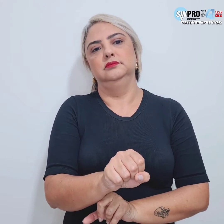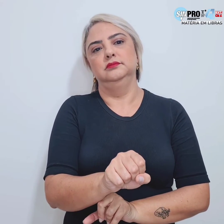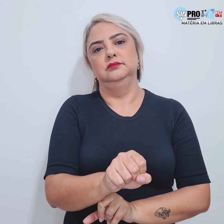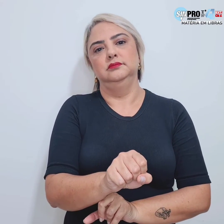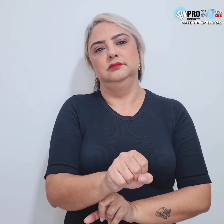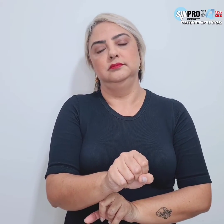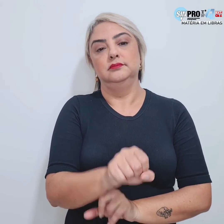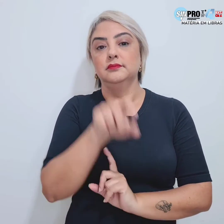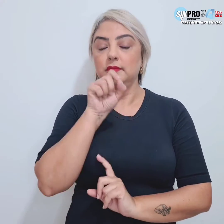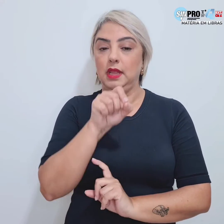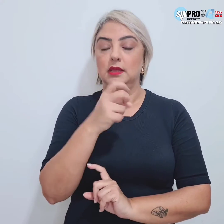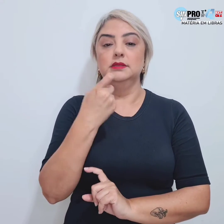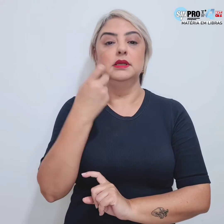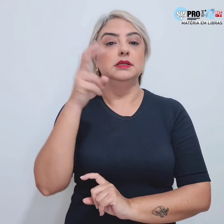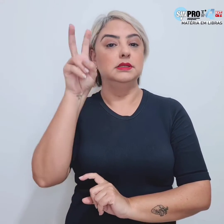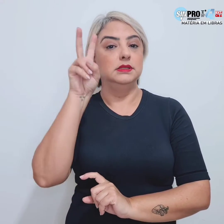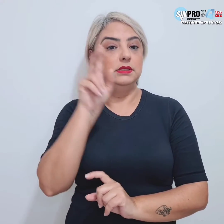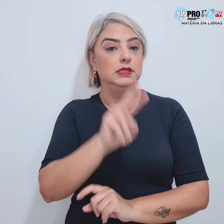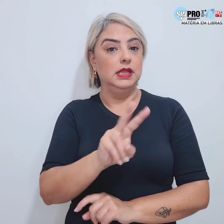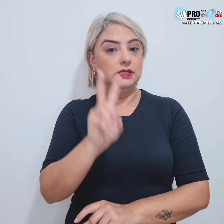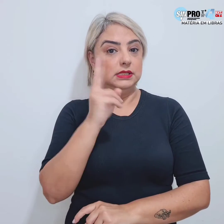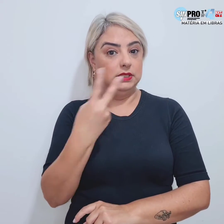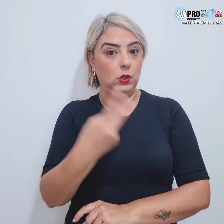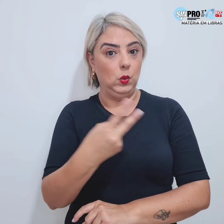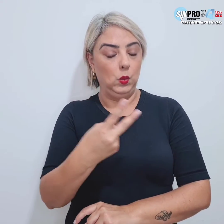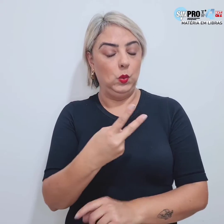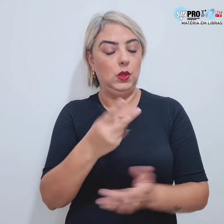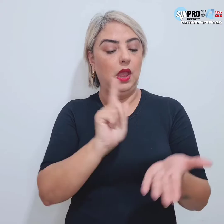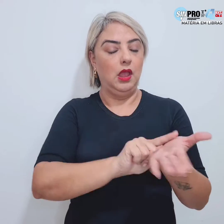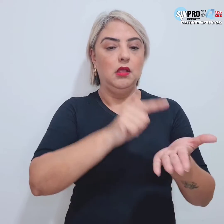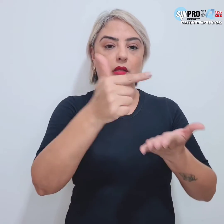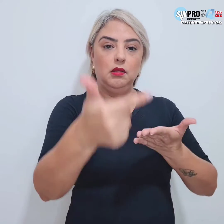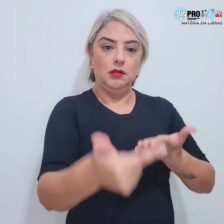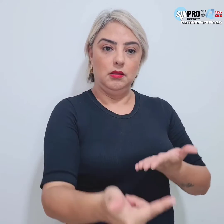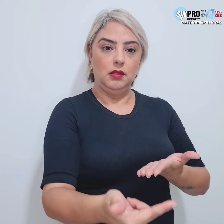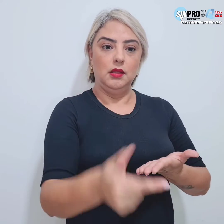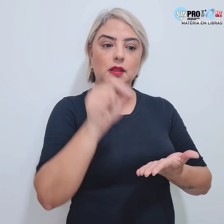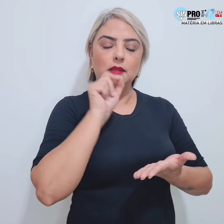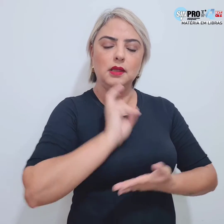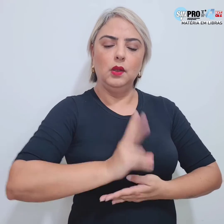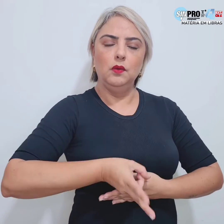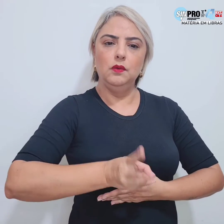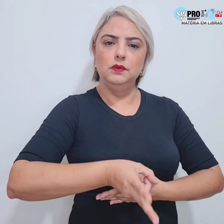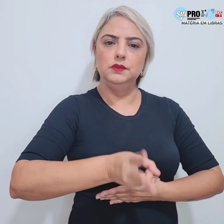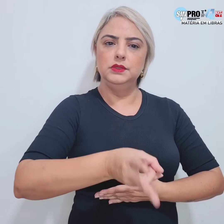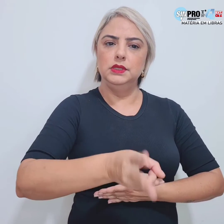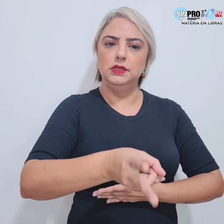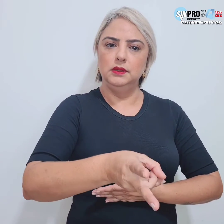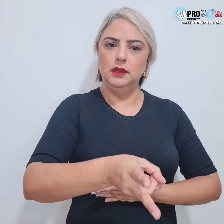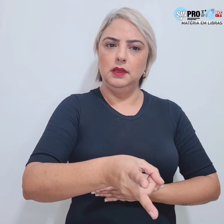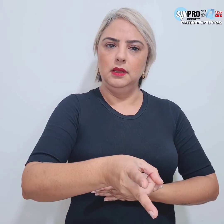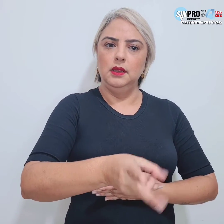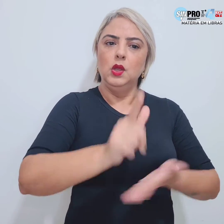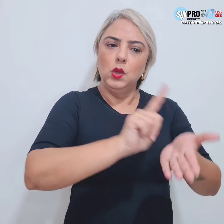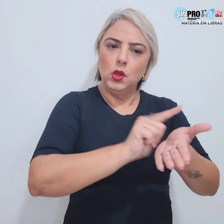Nesta segunda edição, ou seja, nesta continuidade do mesmo editorial